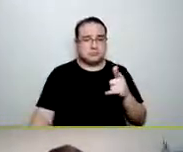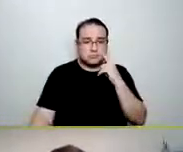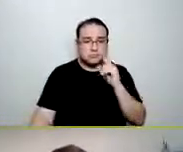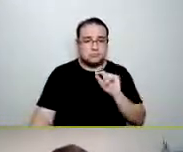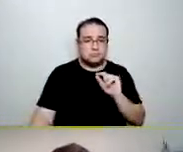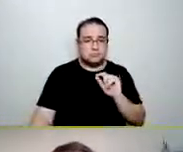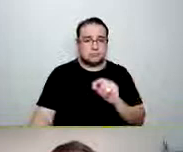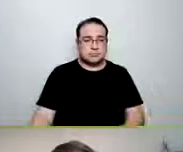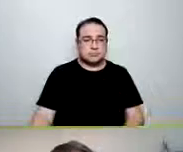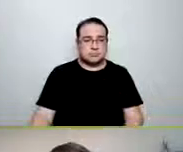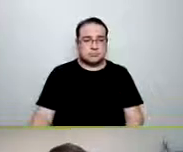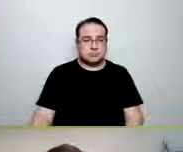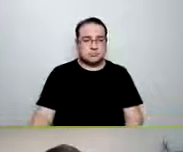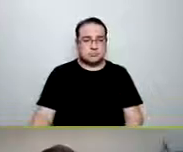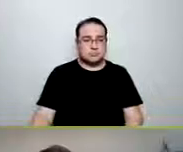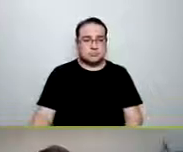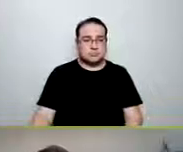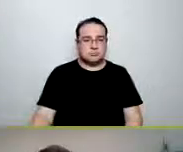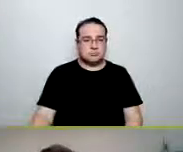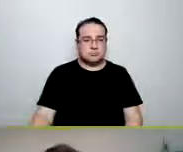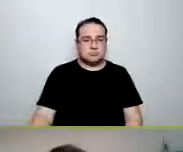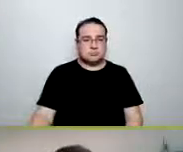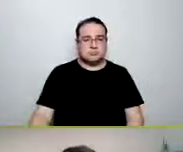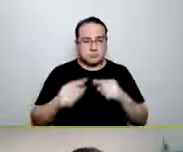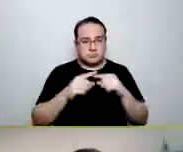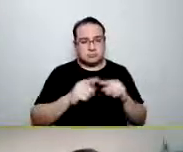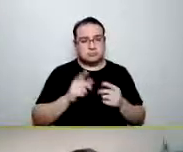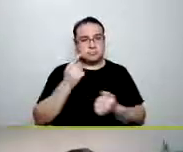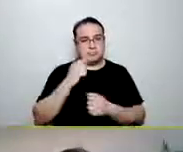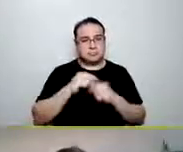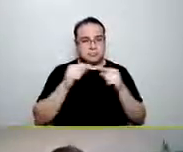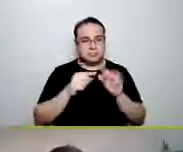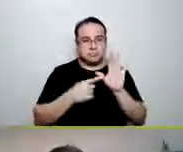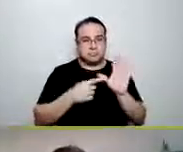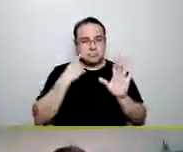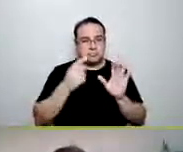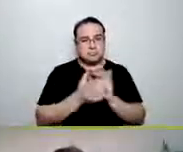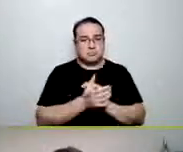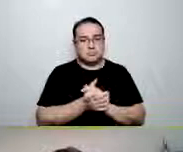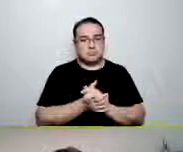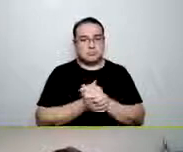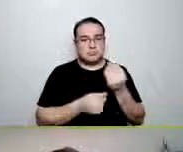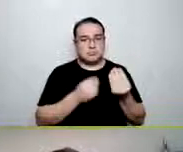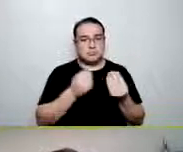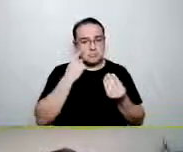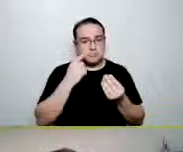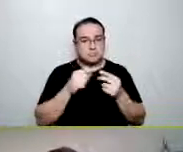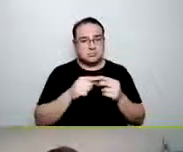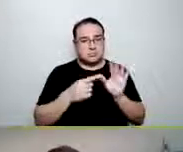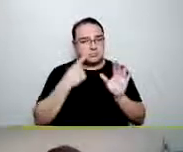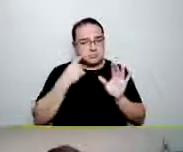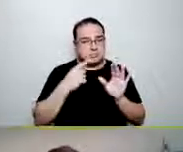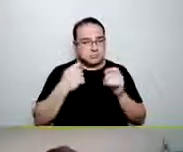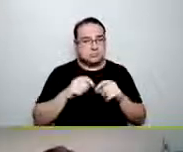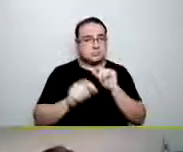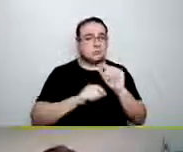eles consumem. Será que é um jogo de futebol, o jornal nacional, é uma telenovela, é um filme, o